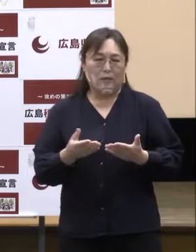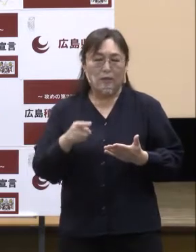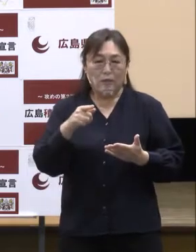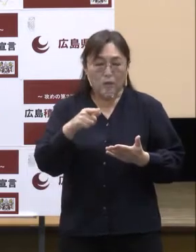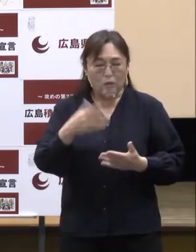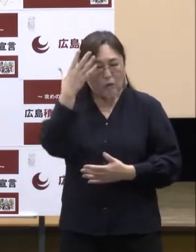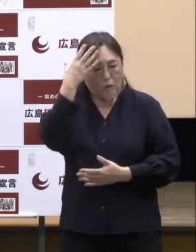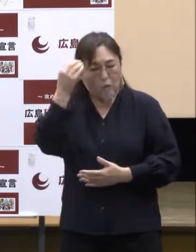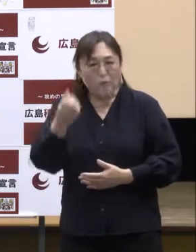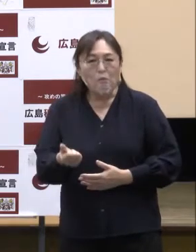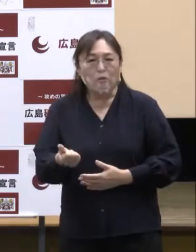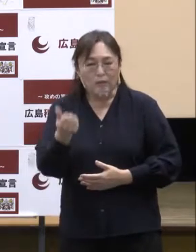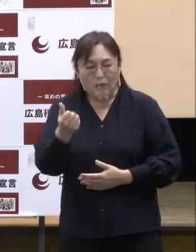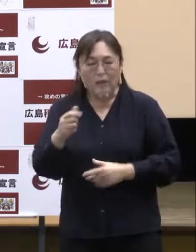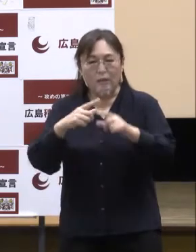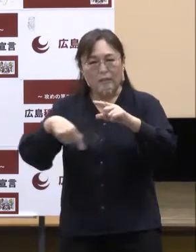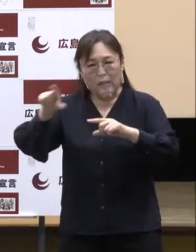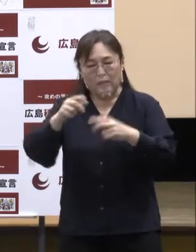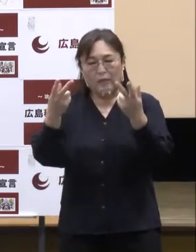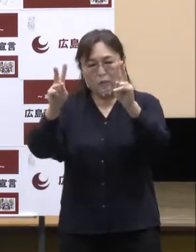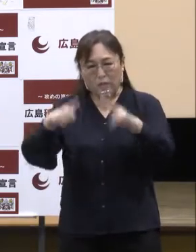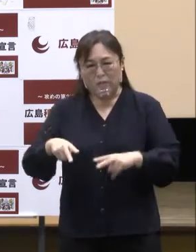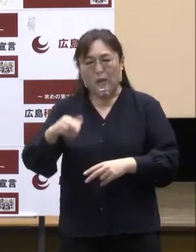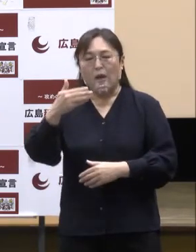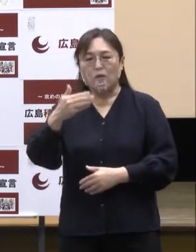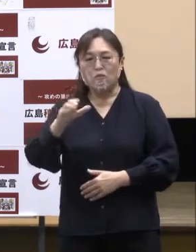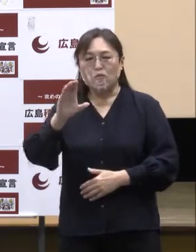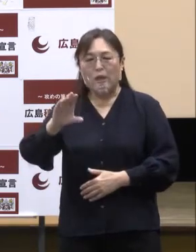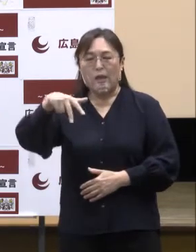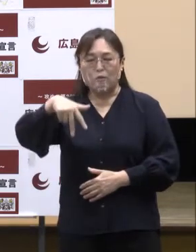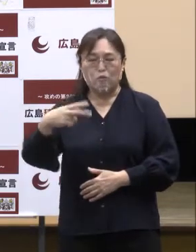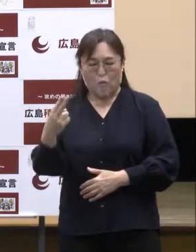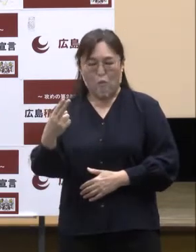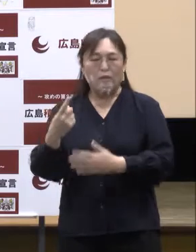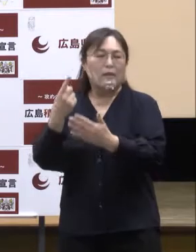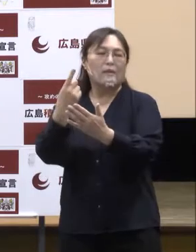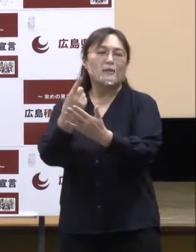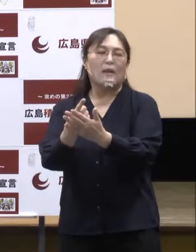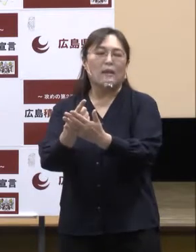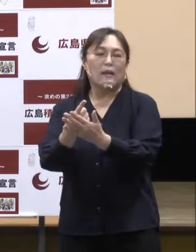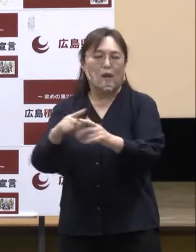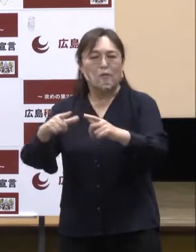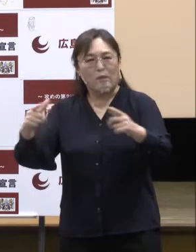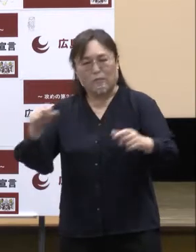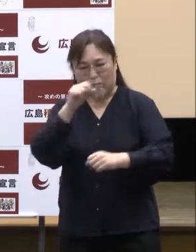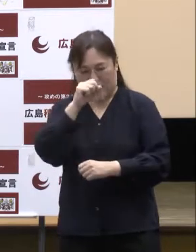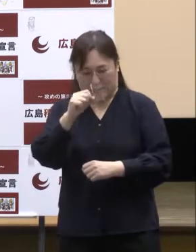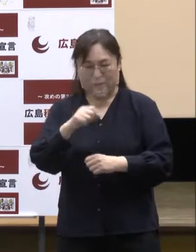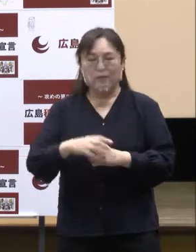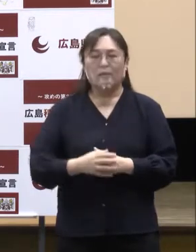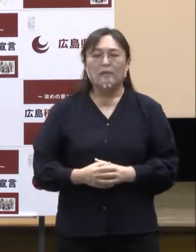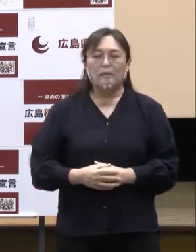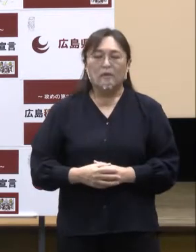AI に参加いただきたいと思います。一部ではこれはですよね、アルファ5体